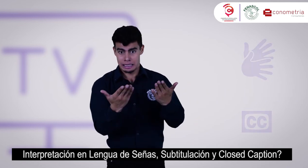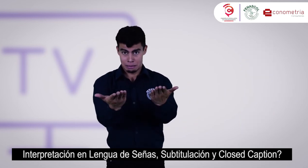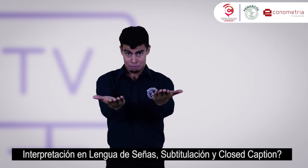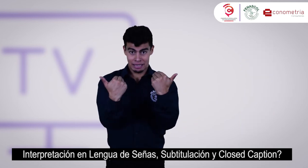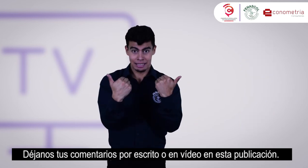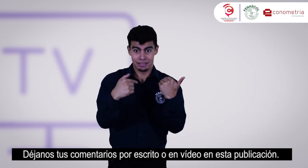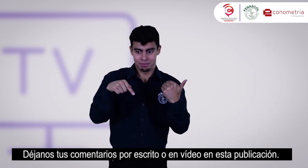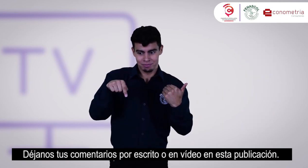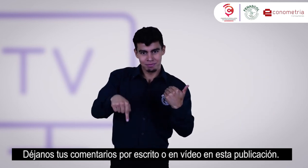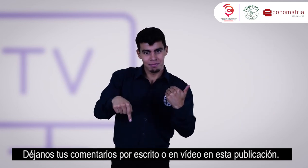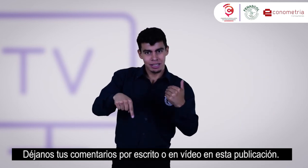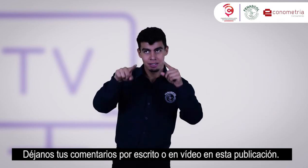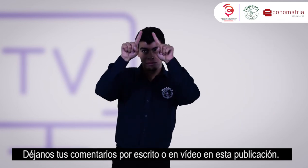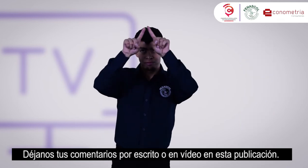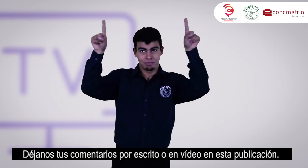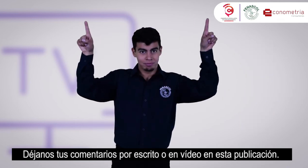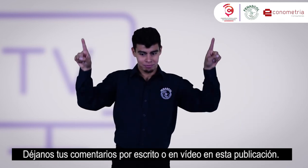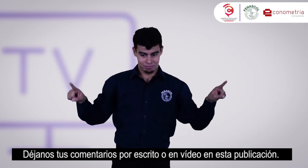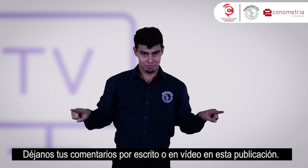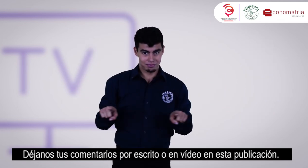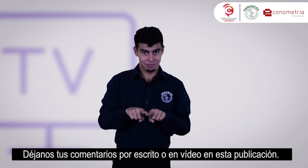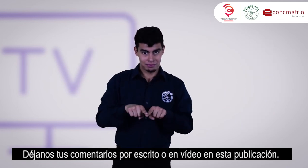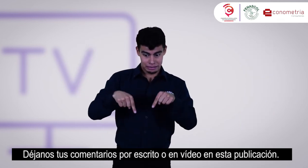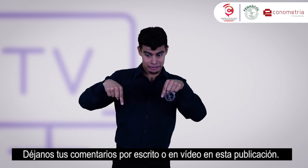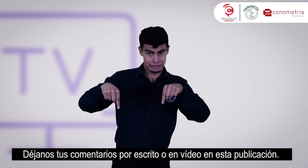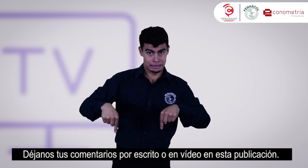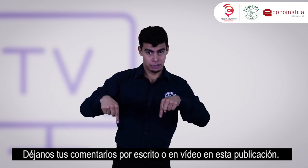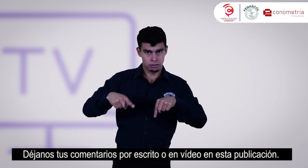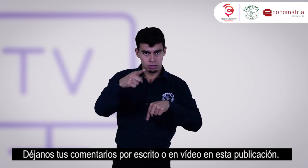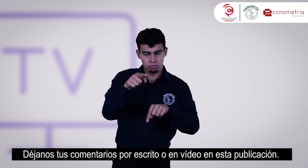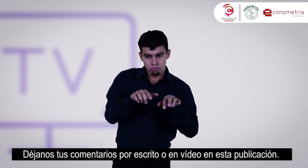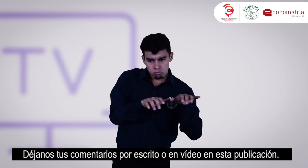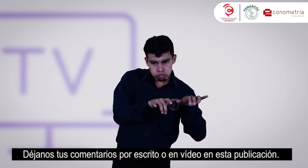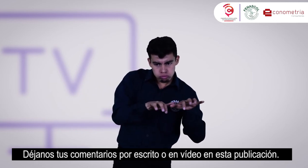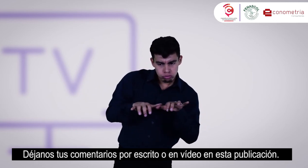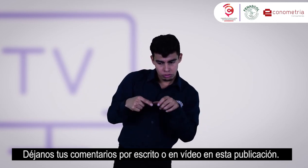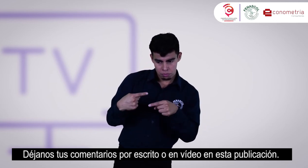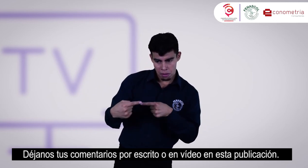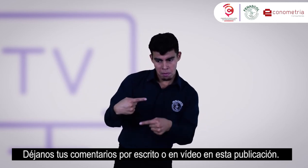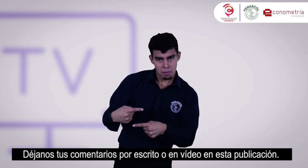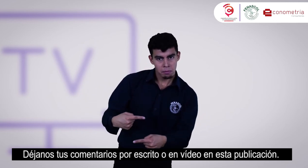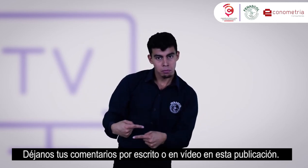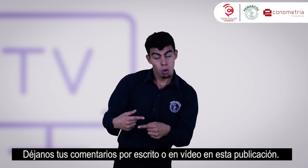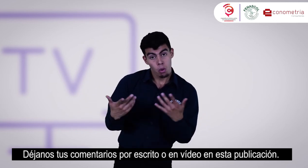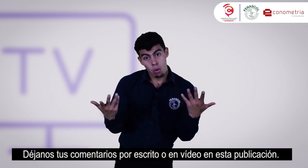Déjanos tus comentarios por escrito o un video en esta publicación.